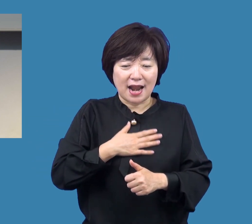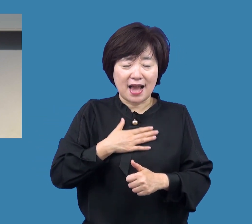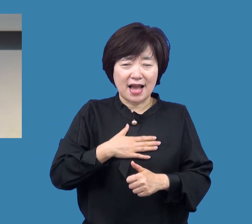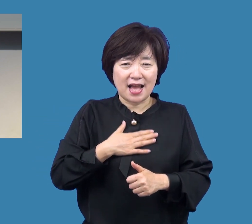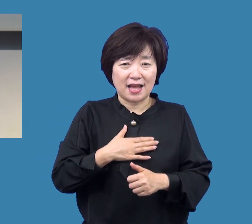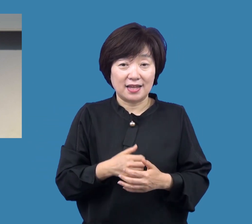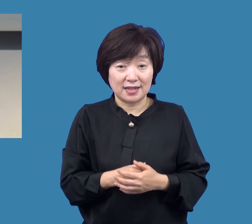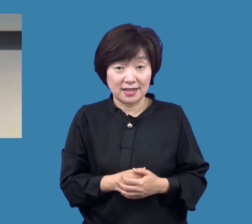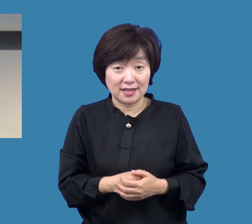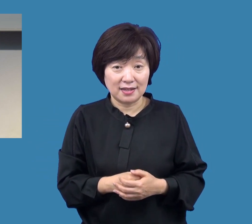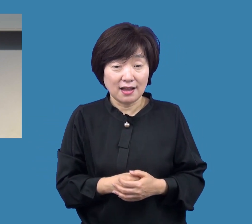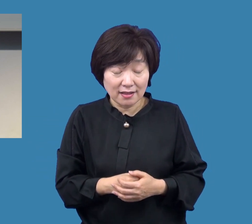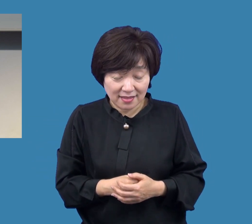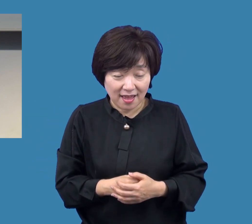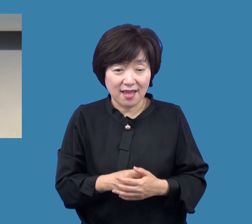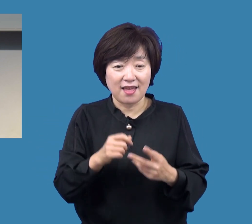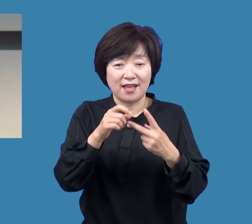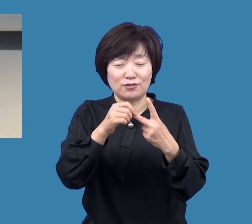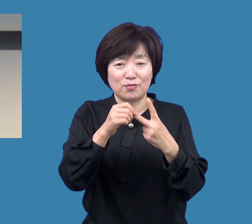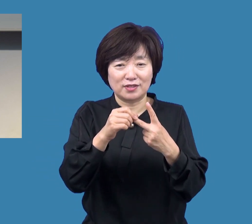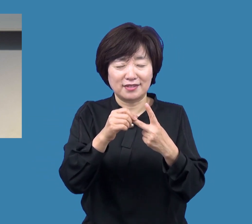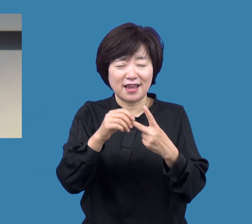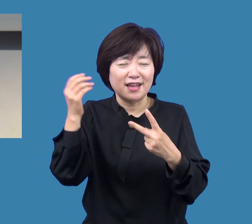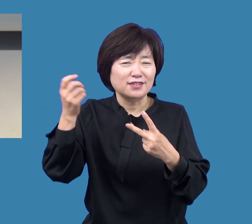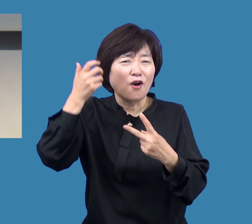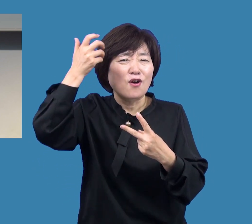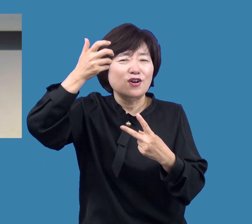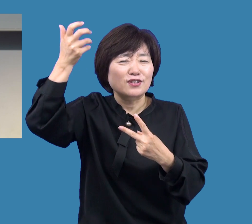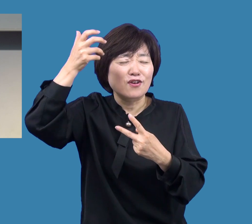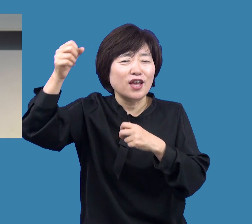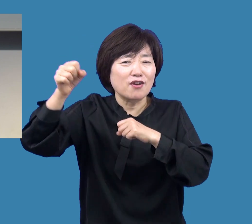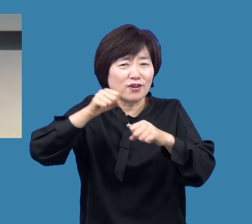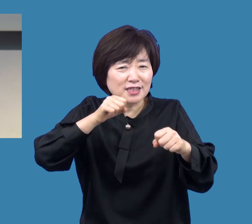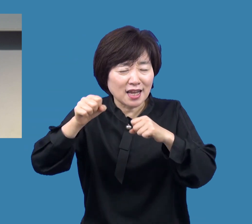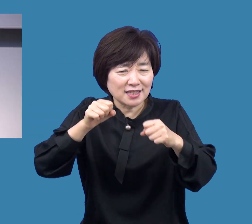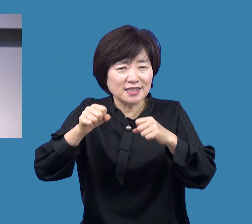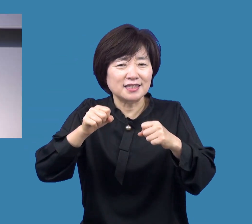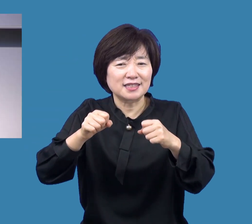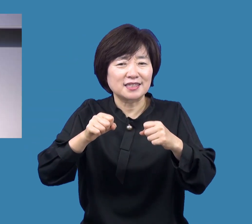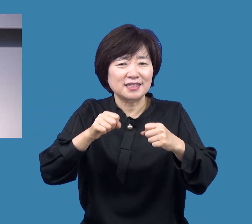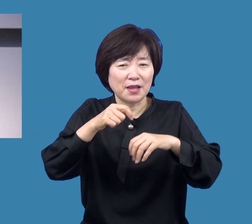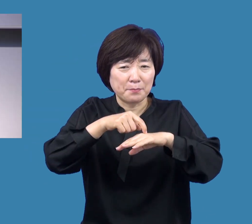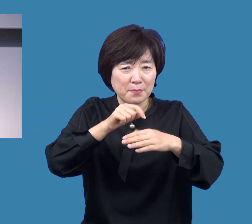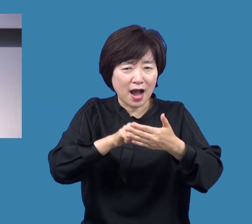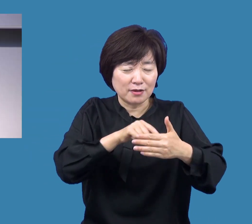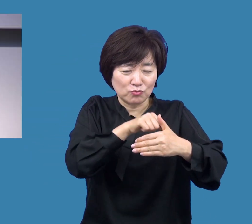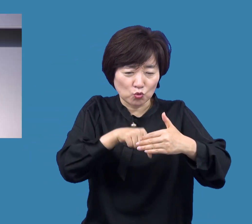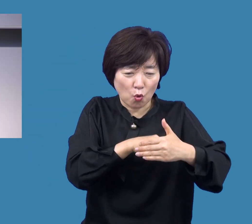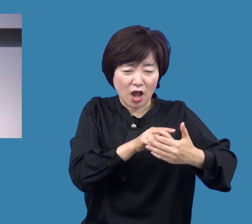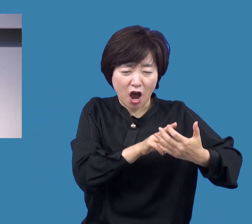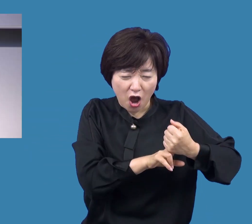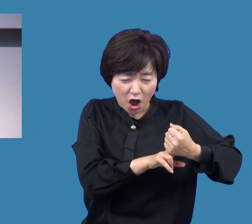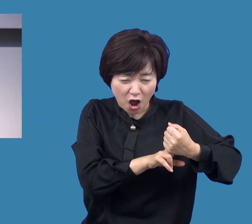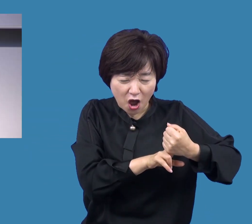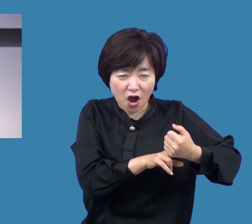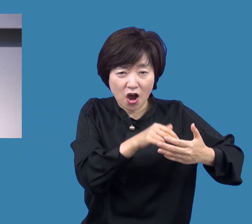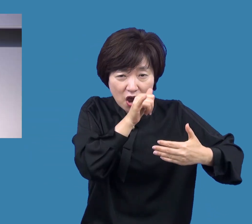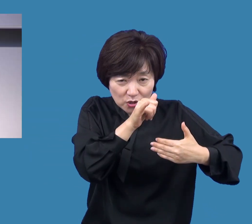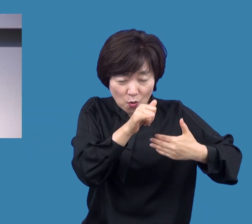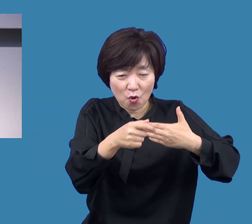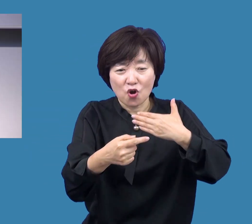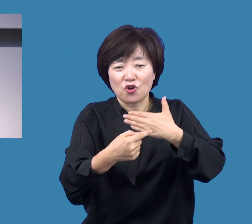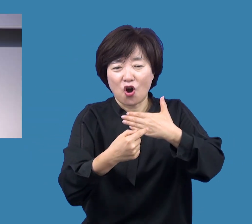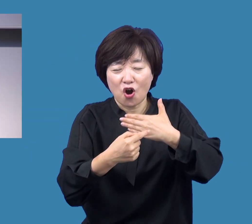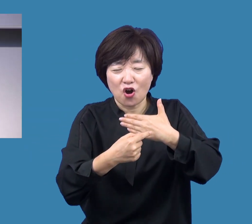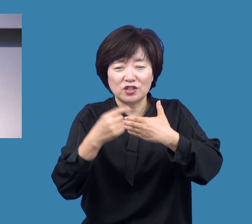거죠. 그런데 성령께서는 단지 그렇게만 역사하는 분이 아니라는 거예요. 물론 성령님이 역사하는 방향은 우리의 내면에서부터